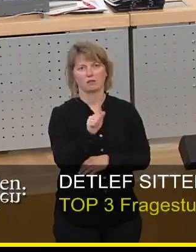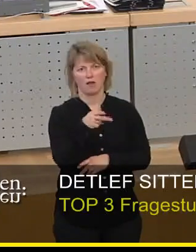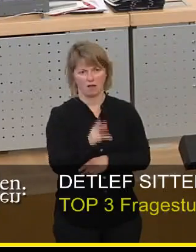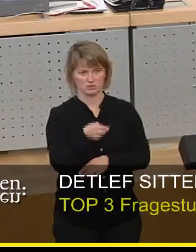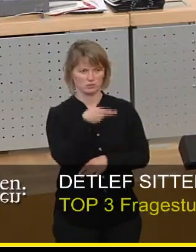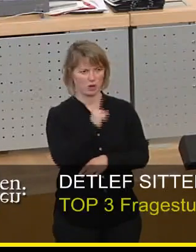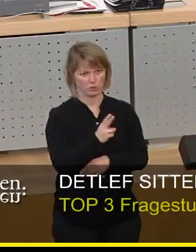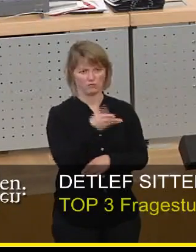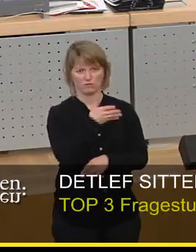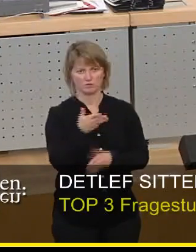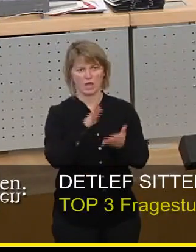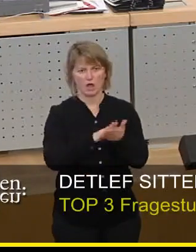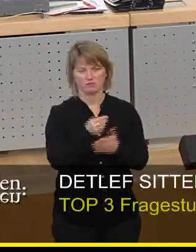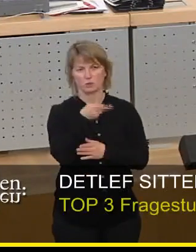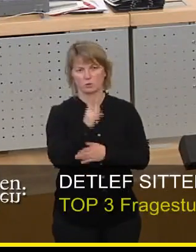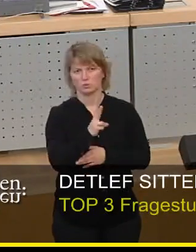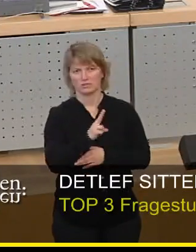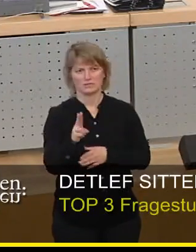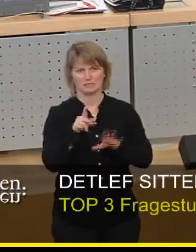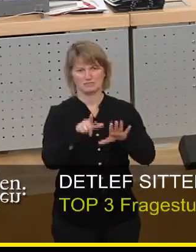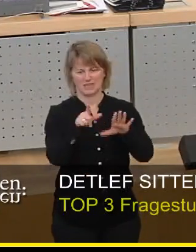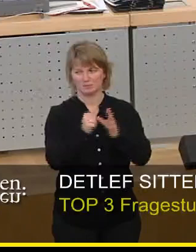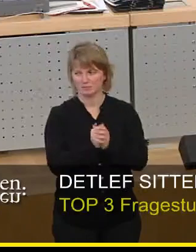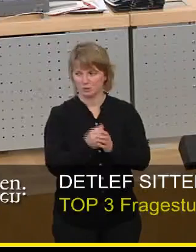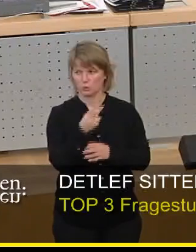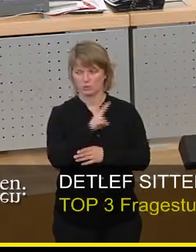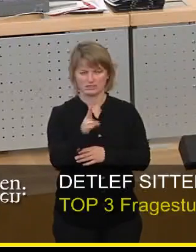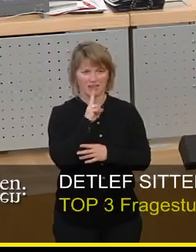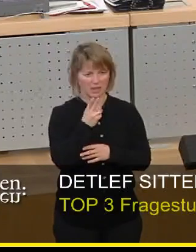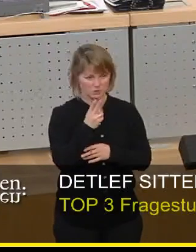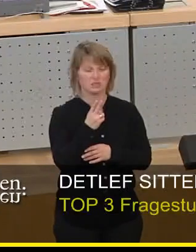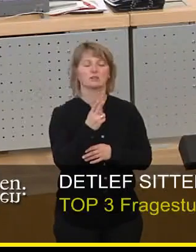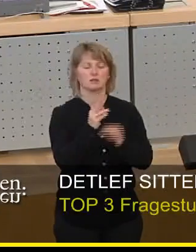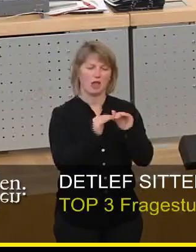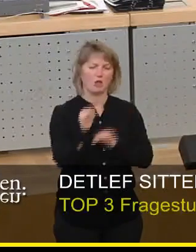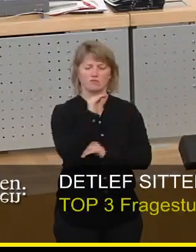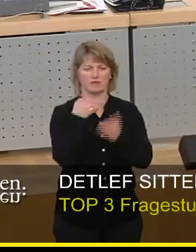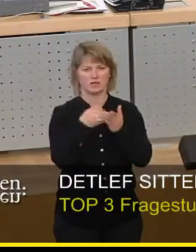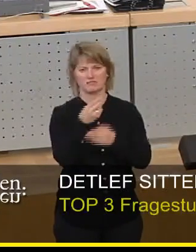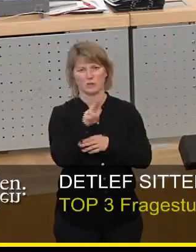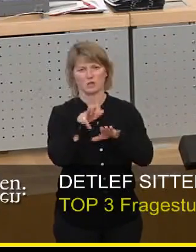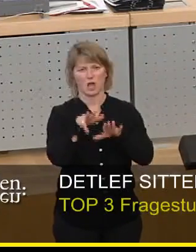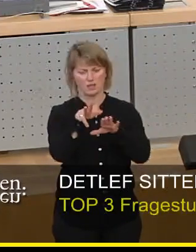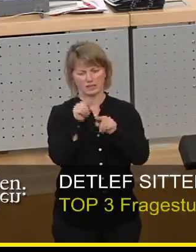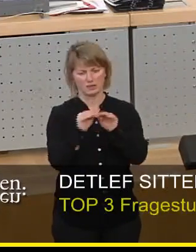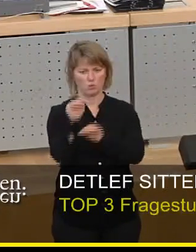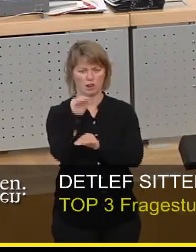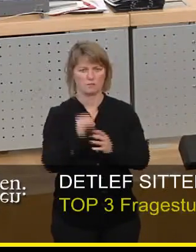2655 Stellen für 2017 und 2724 Stellen für 2018. Die